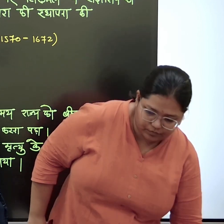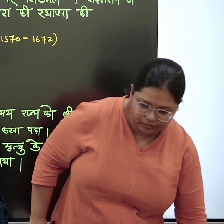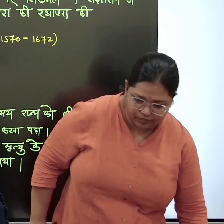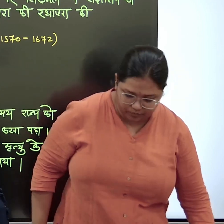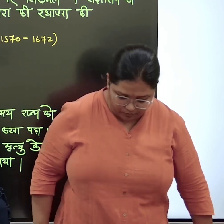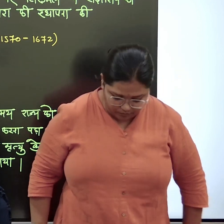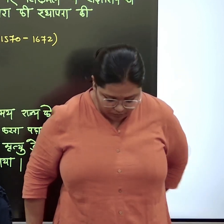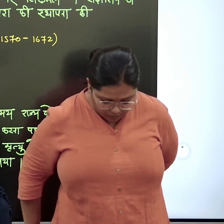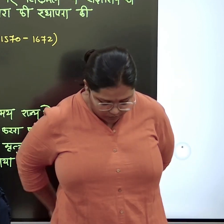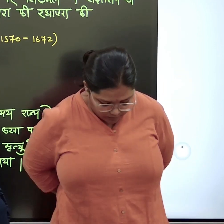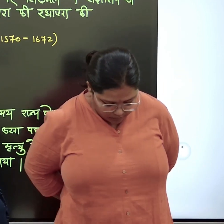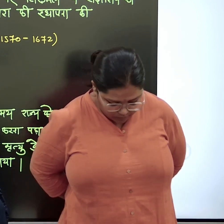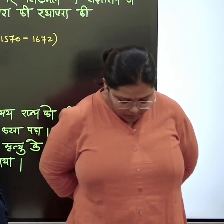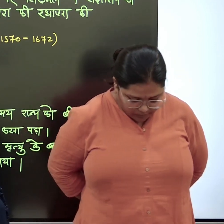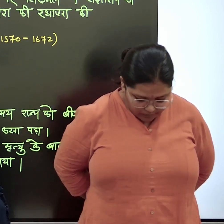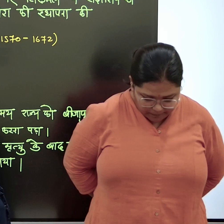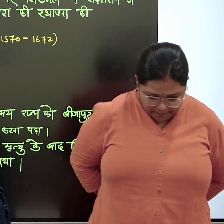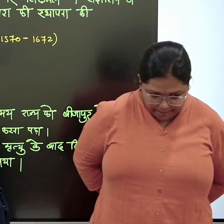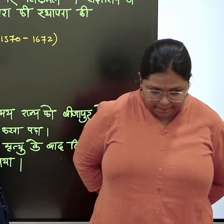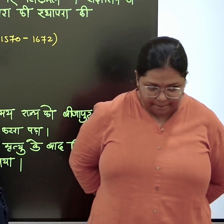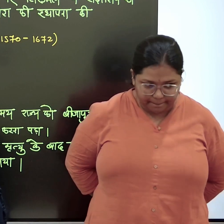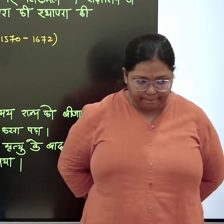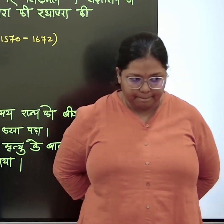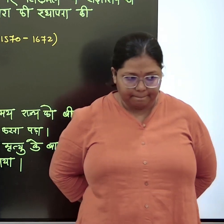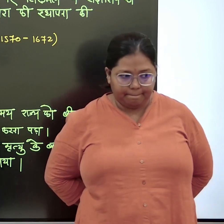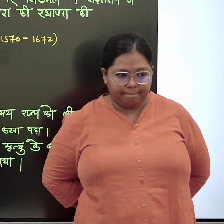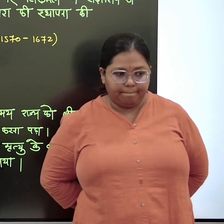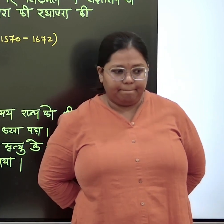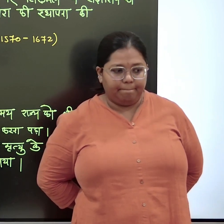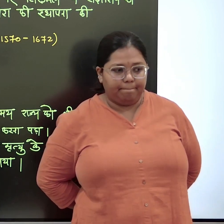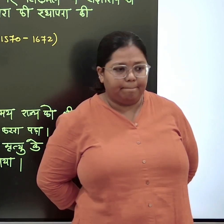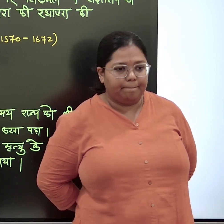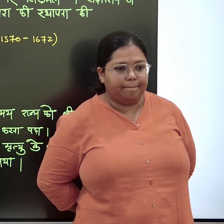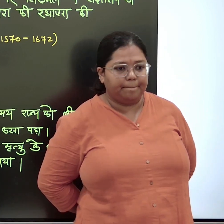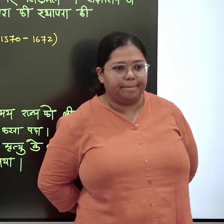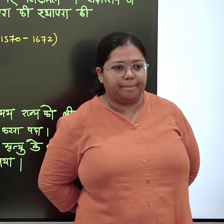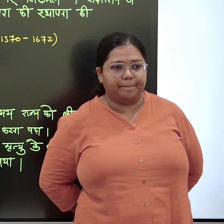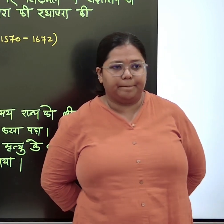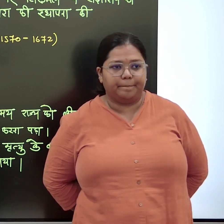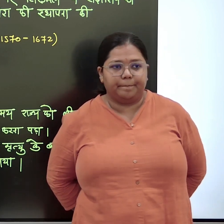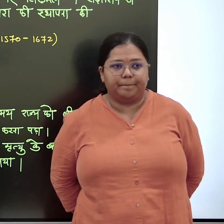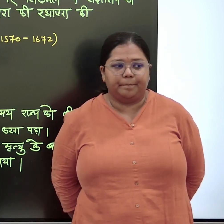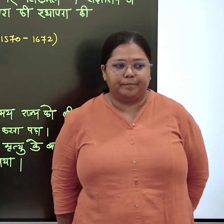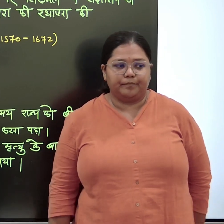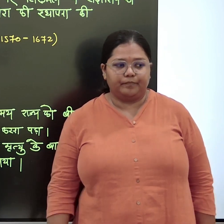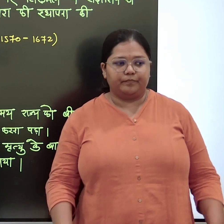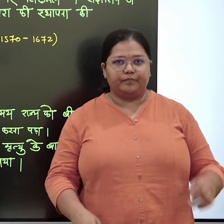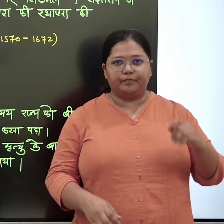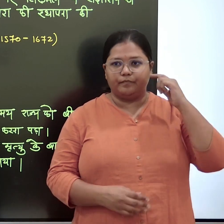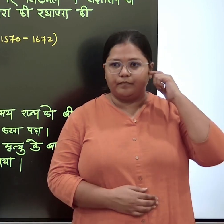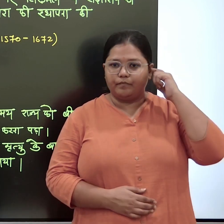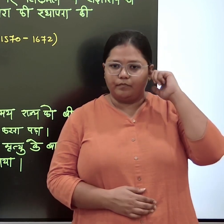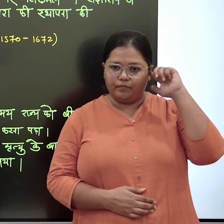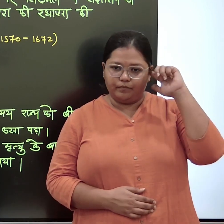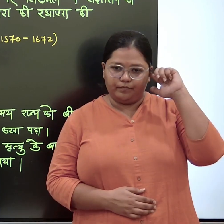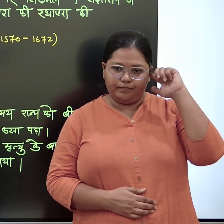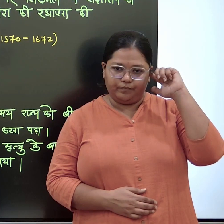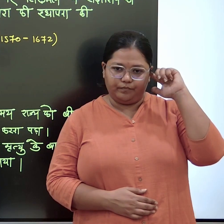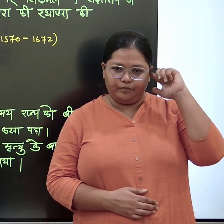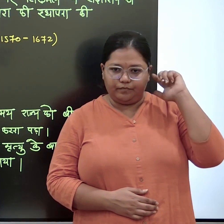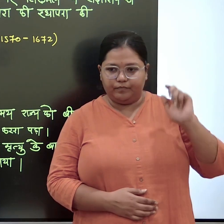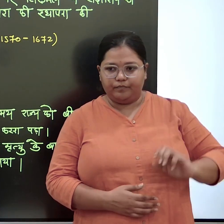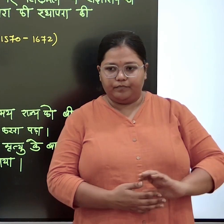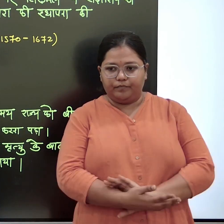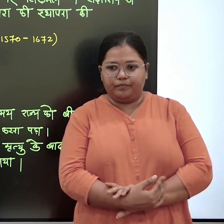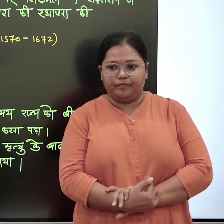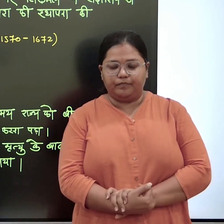राम राव ने, है ना, उनके मंत्री जो था वो कौन था, राम राव। ठीक, अब वही बात हो गई कि राम राव